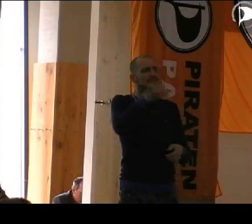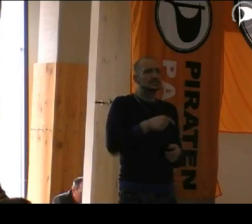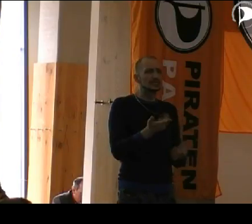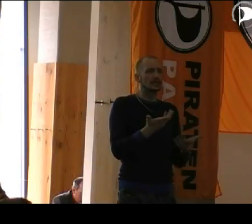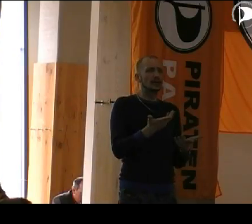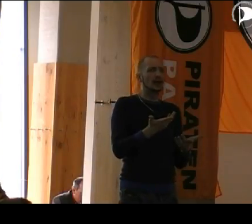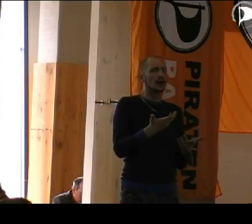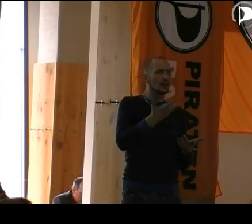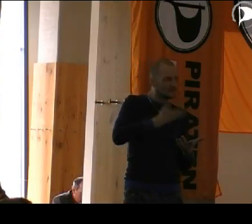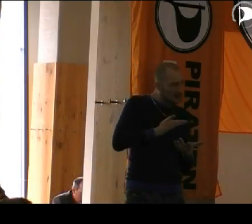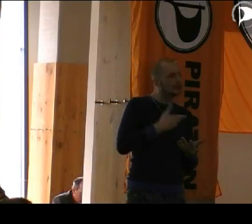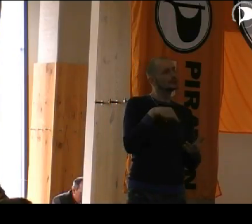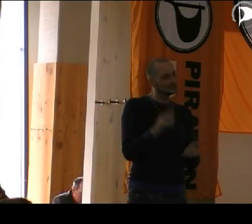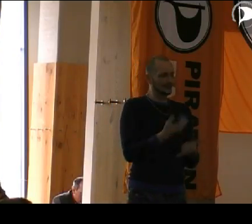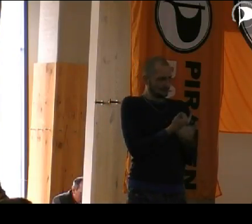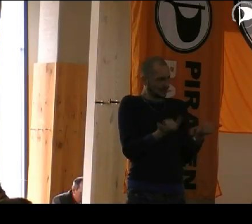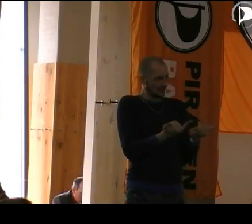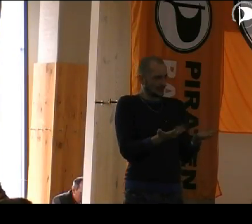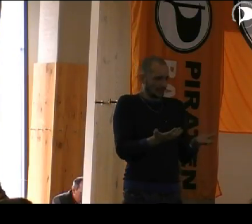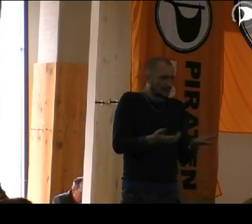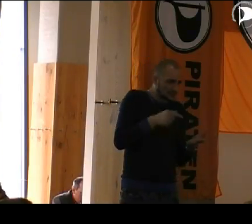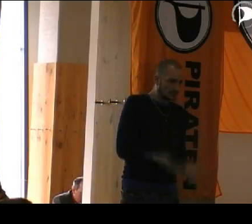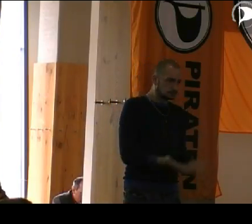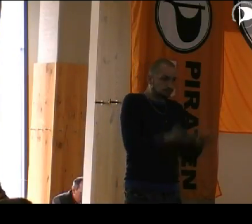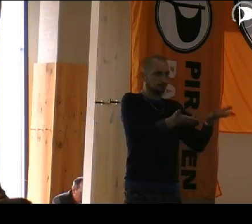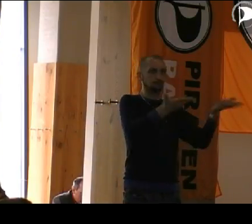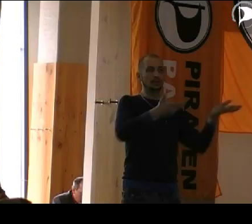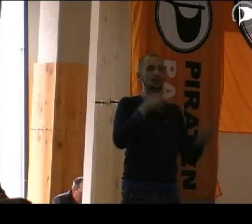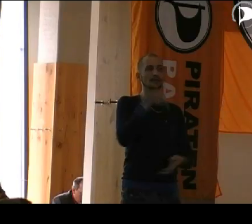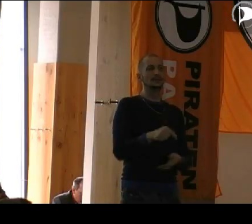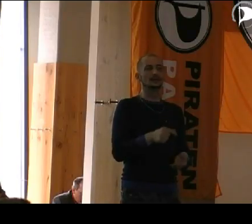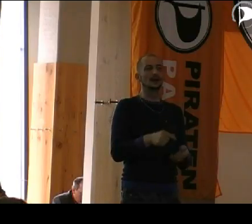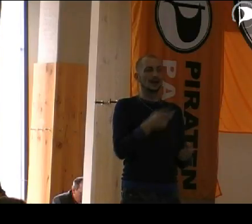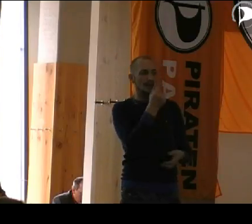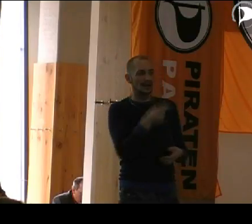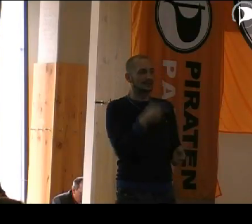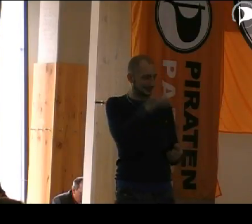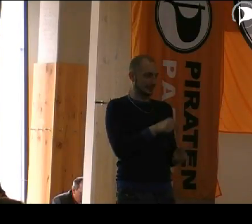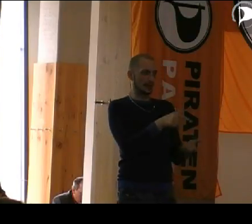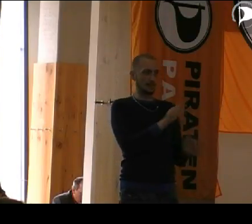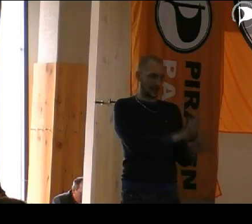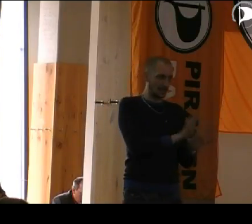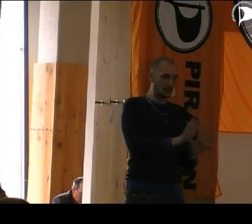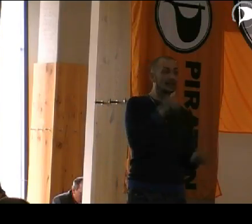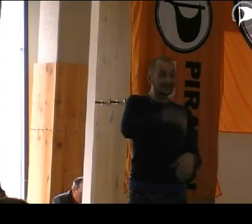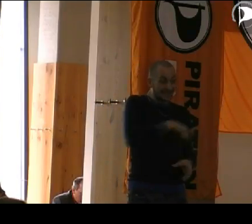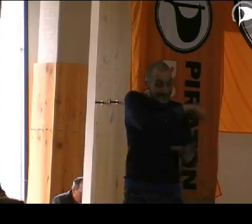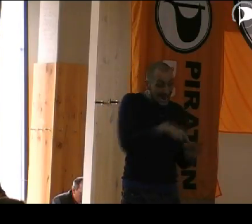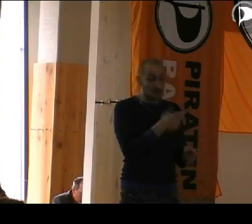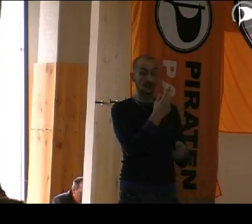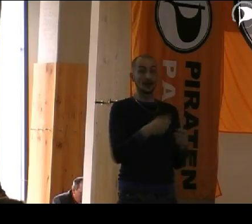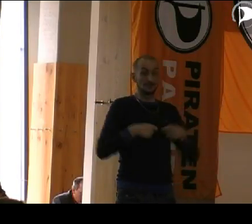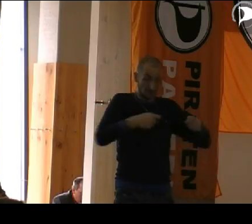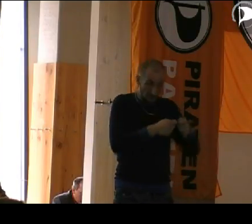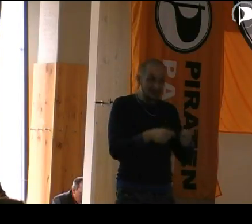lieber fälligen das geld ja immer verkündet die ausgliederung hängen will dann ein kreis packt das ein ausdruck